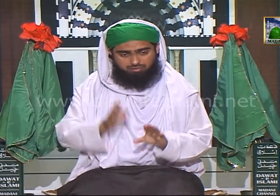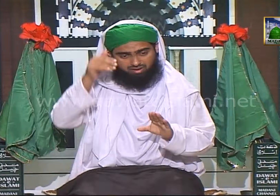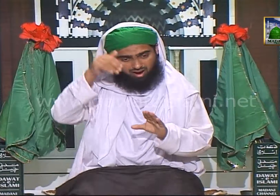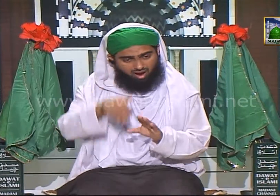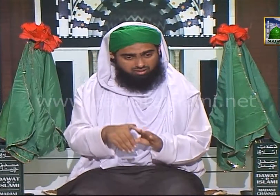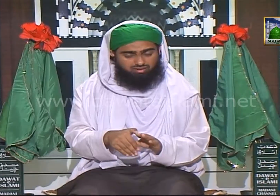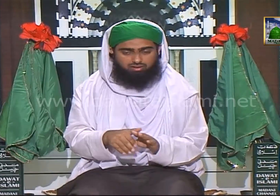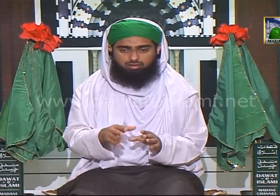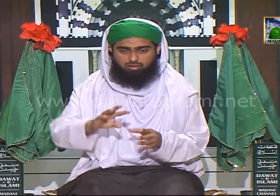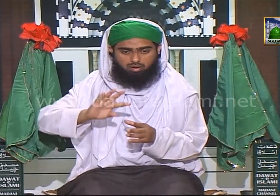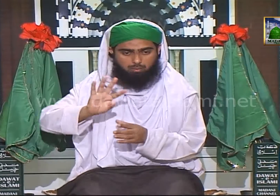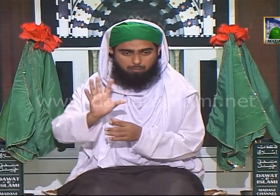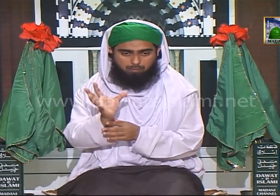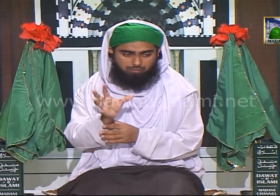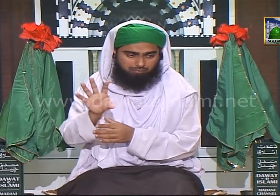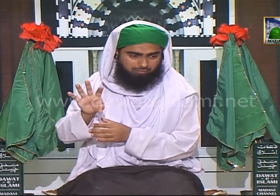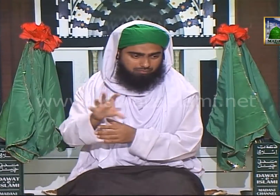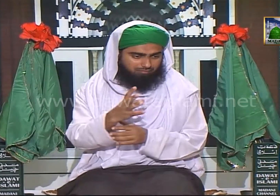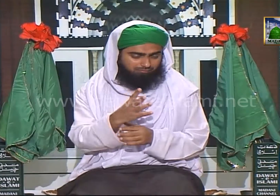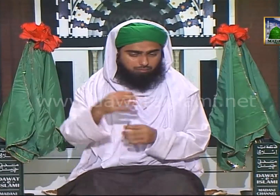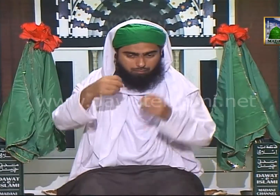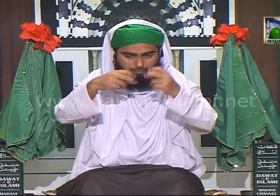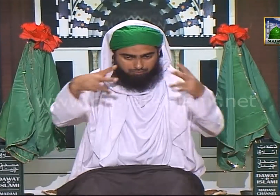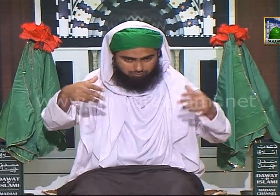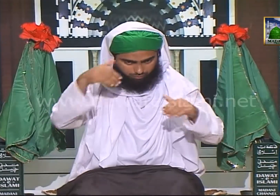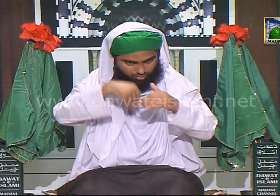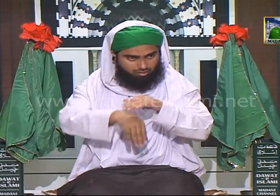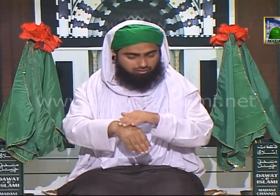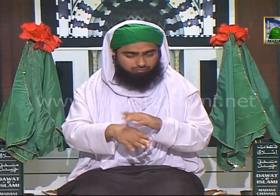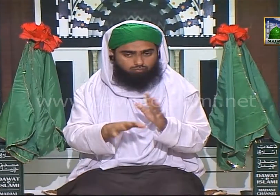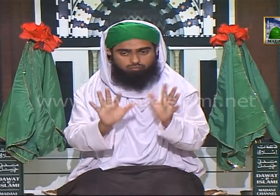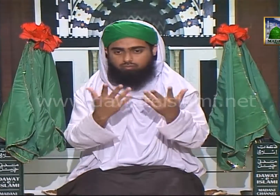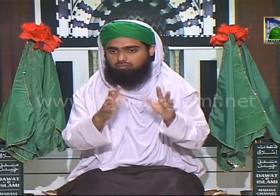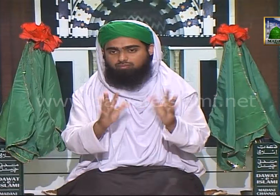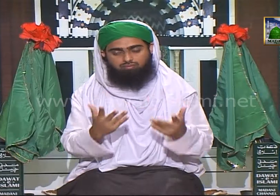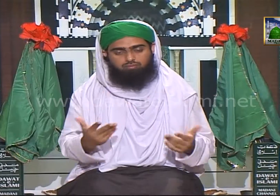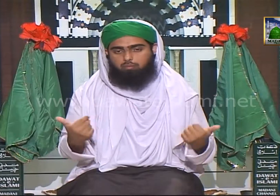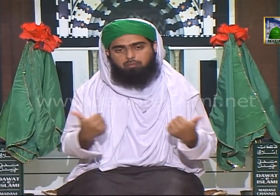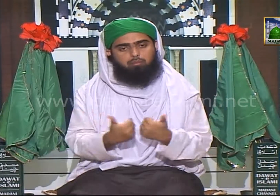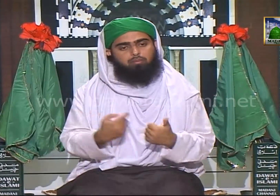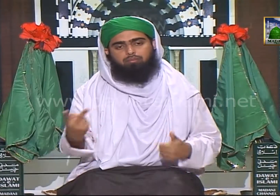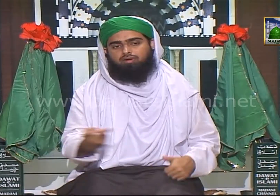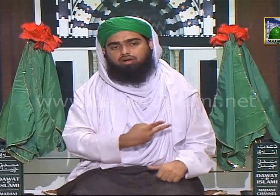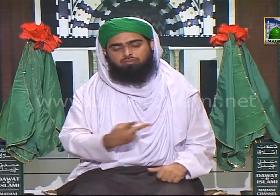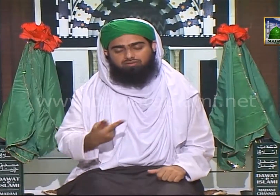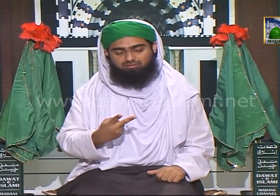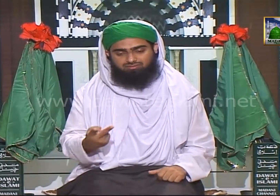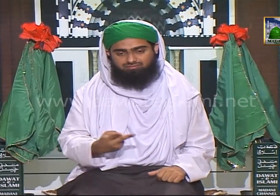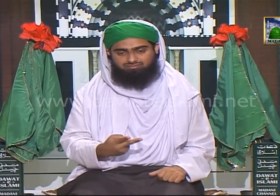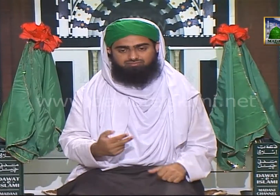لگائے، پنکھا بھی نہیں، جیاں بتی بھی نہیں لگائے۔ آپ نے دیکھا کسی کوئی فرما روا کی قبر میں کسی نے بتی لگائی ہو یا